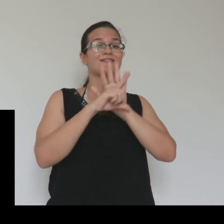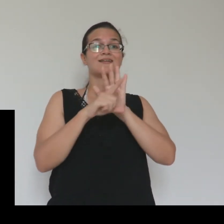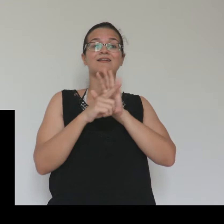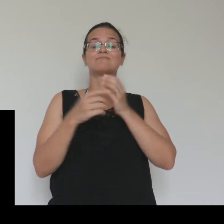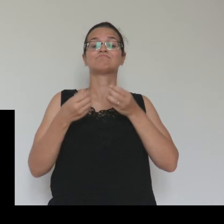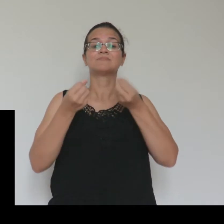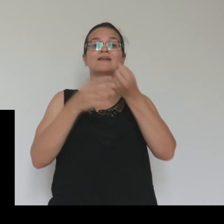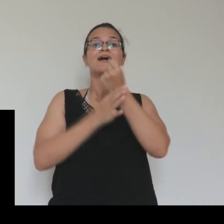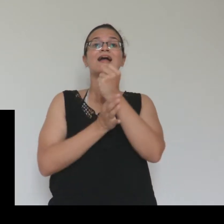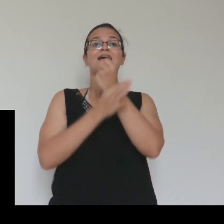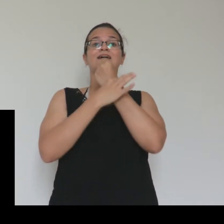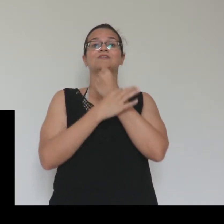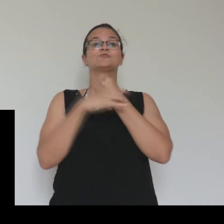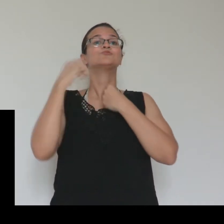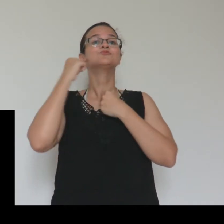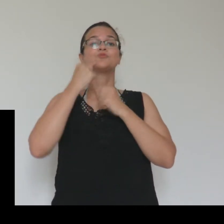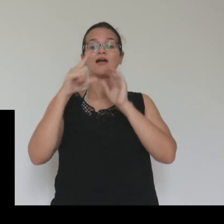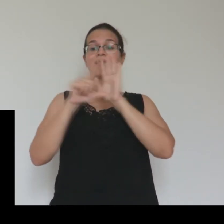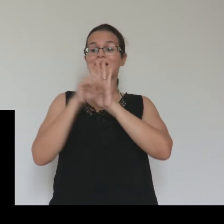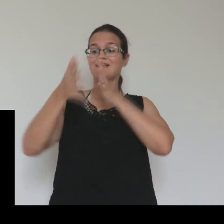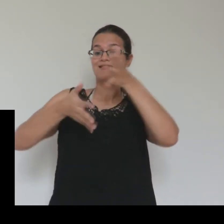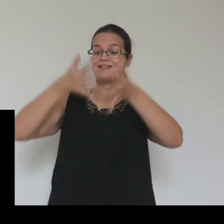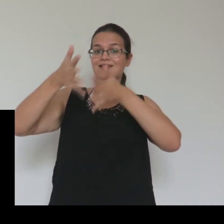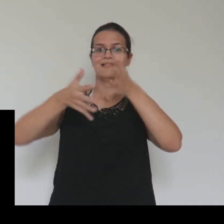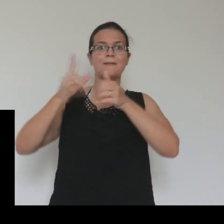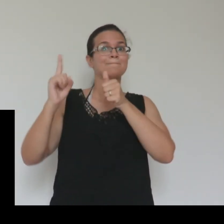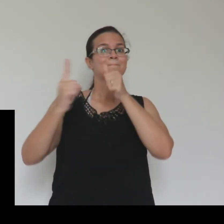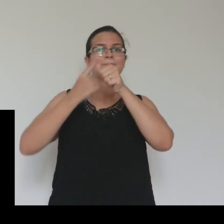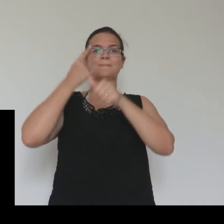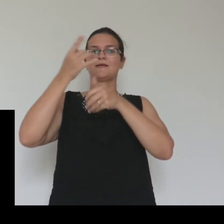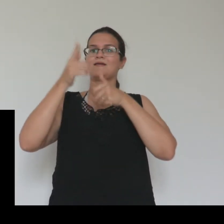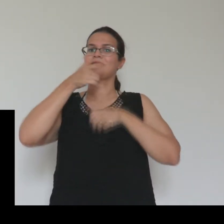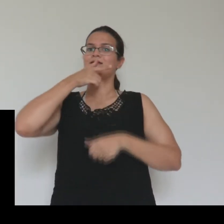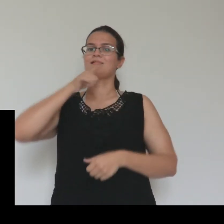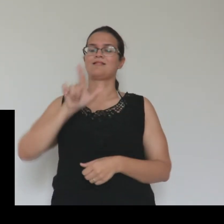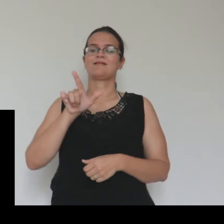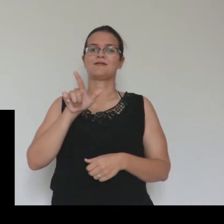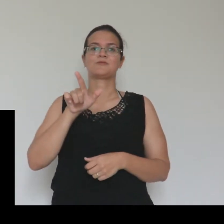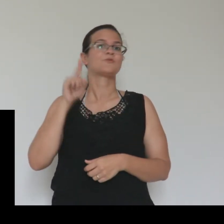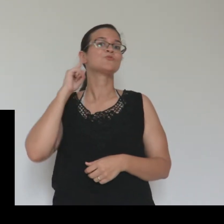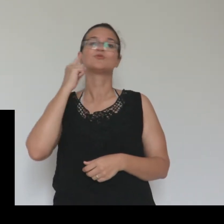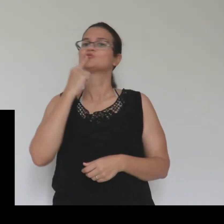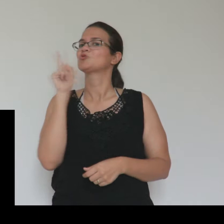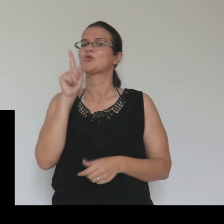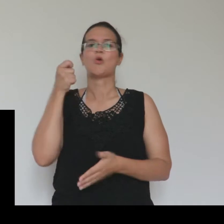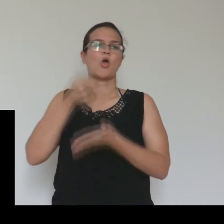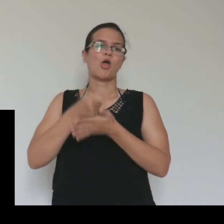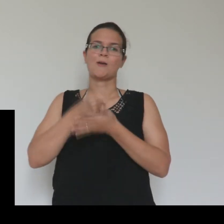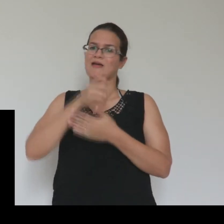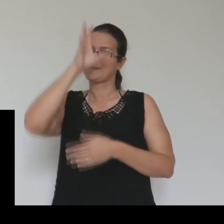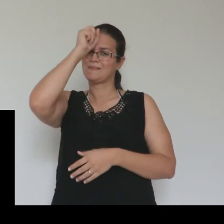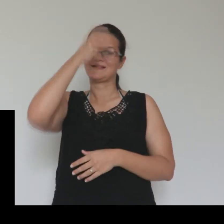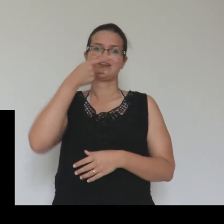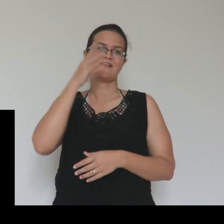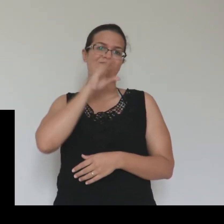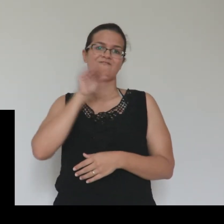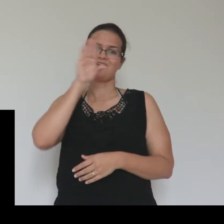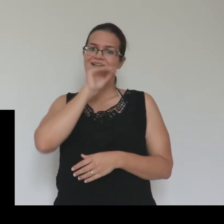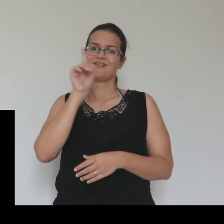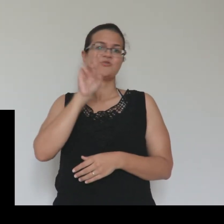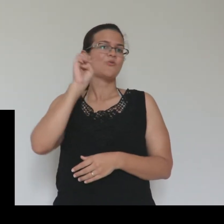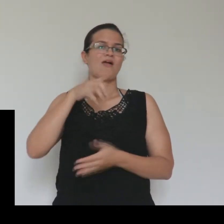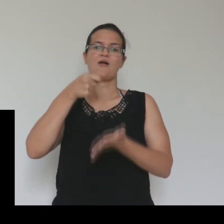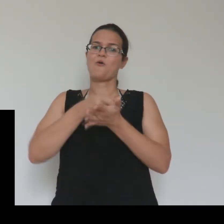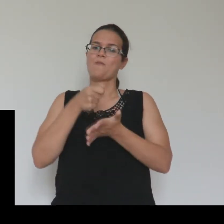Então, o surdo ele não precisa aprender a falar, ele não é obrigado a aprender a falar. Ele tem que aprender a língua portuguesa